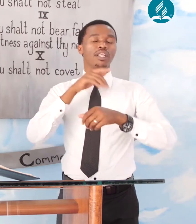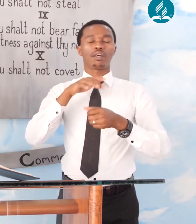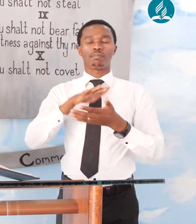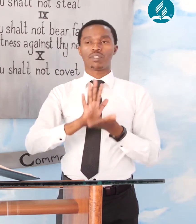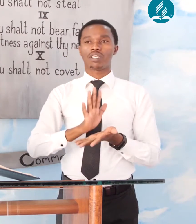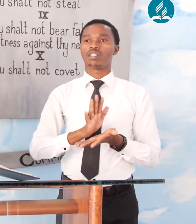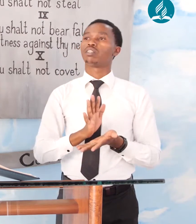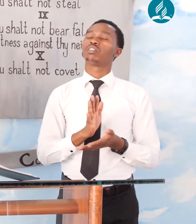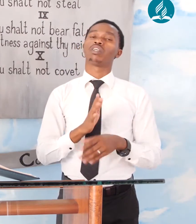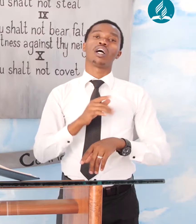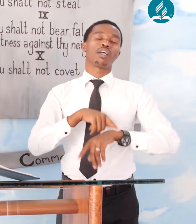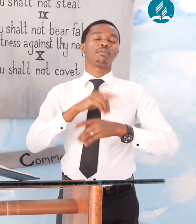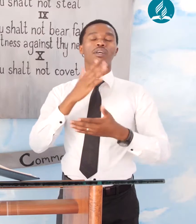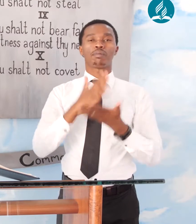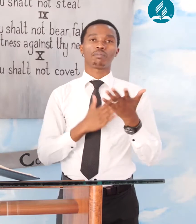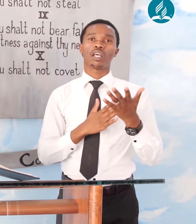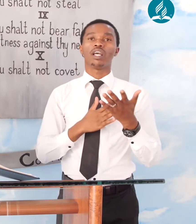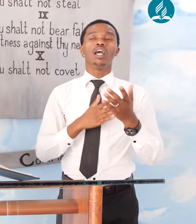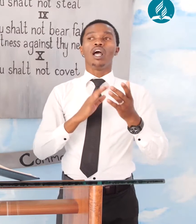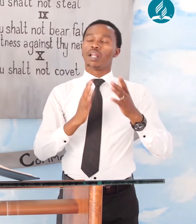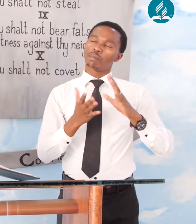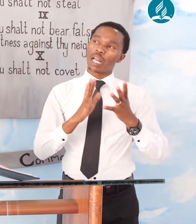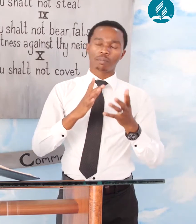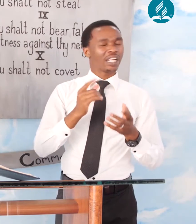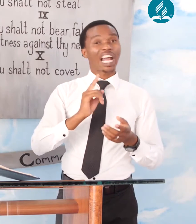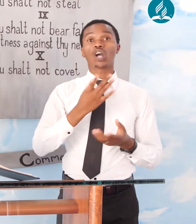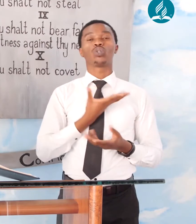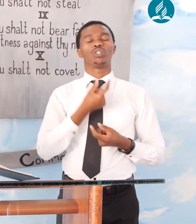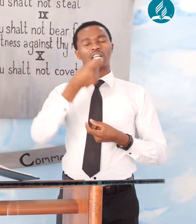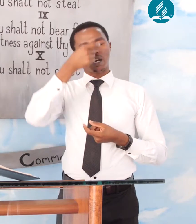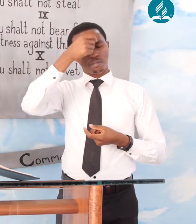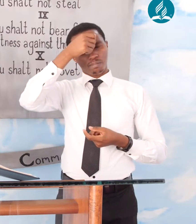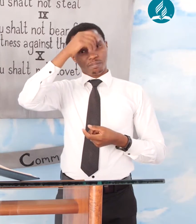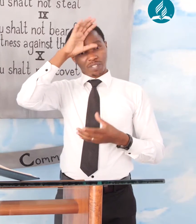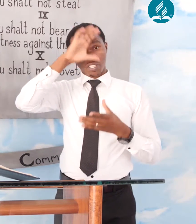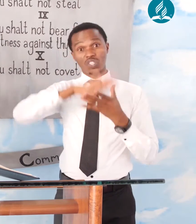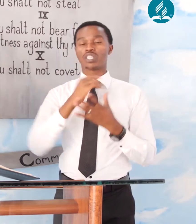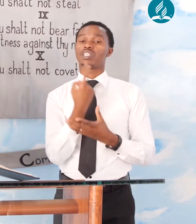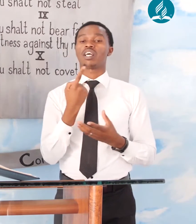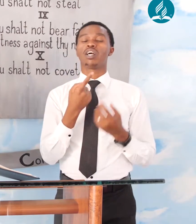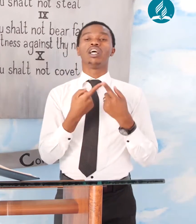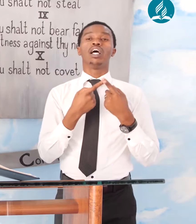natwe tutizera tukibwira ko tudafite ubushobozi buhagije mu murimo w'Imana ariko igihari ni kigaragara